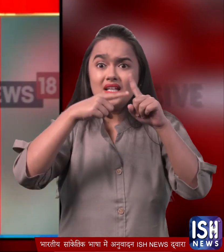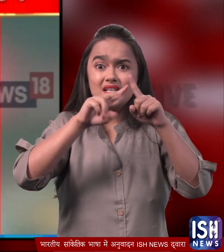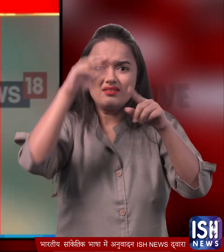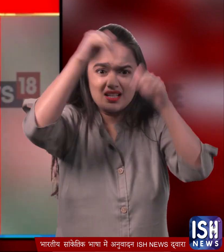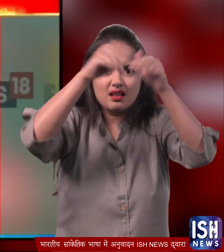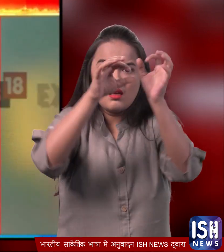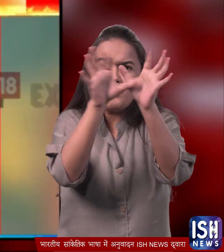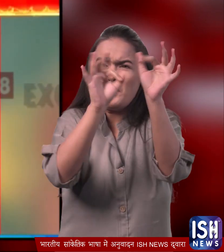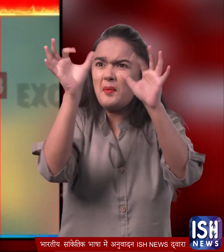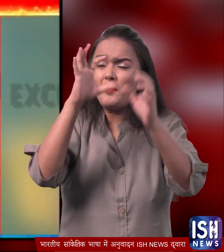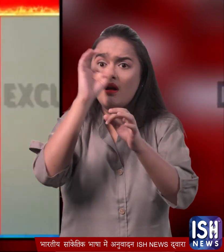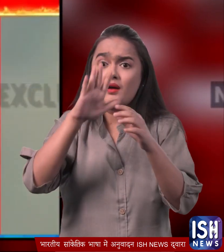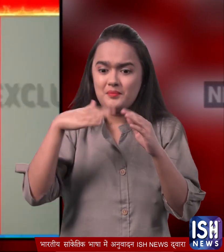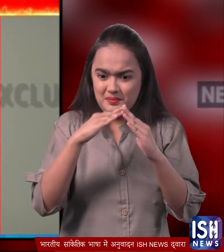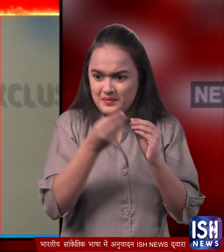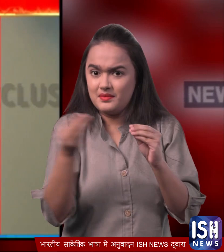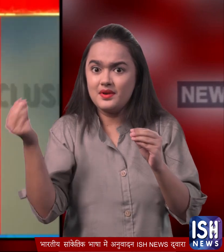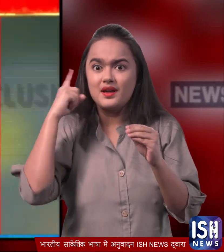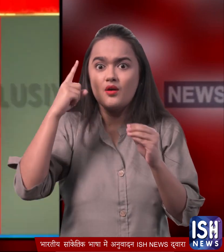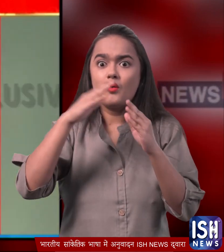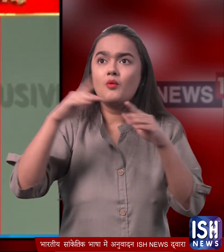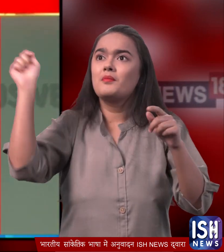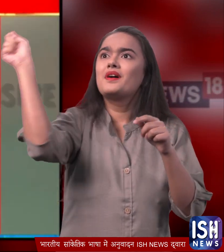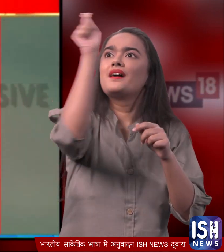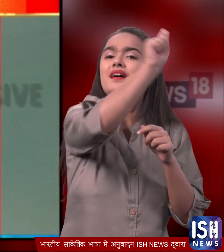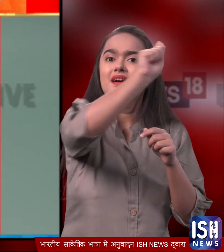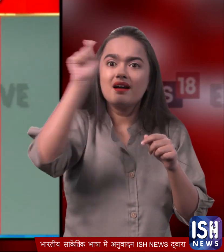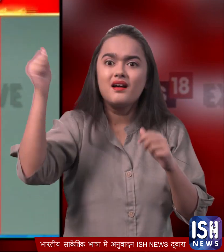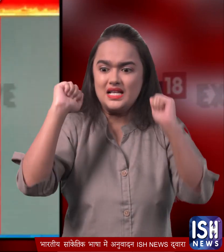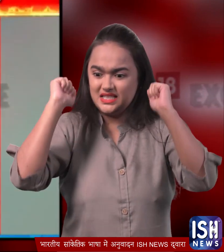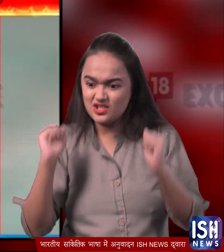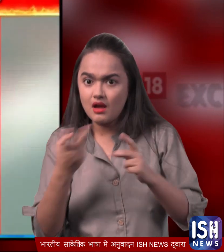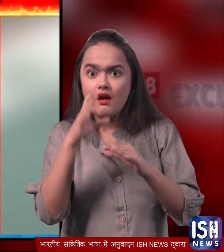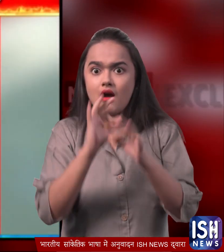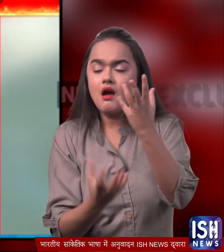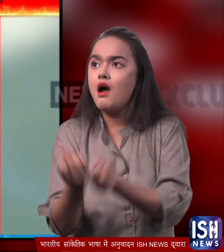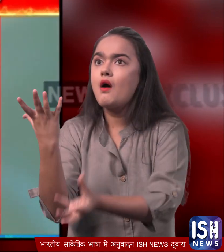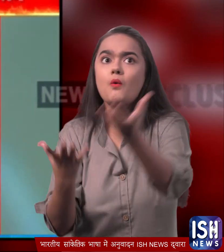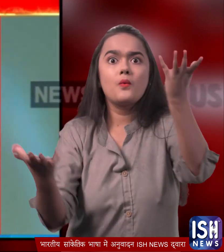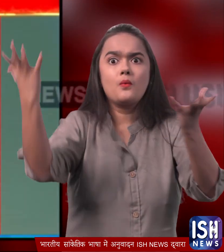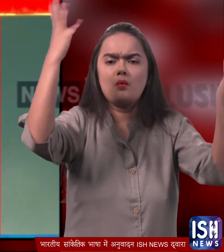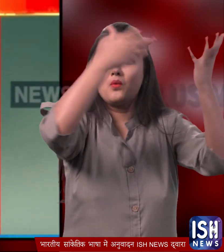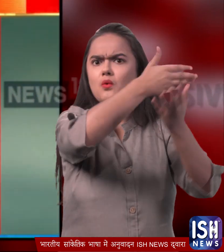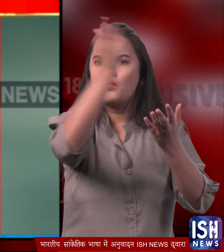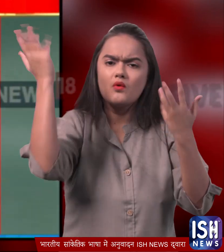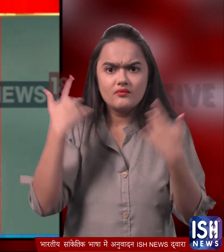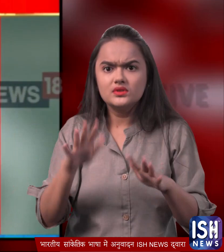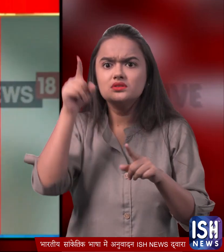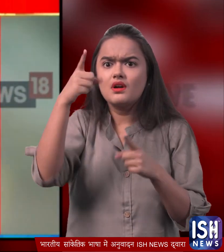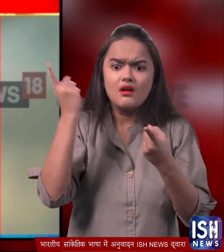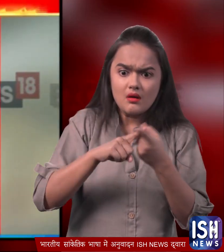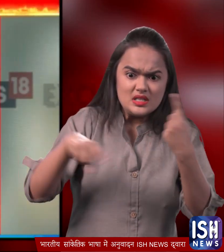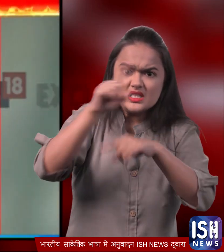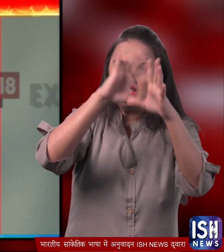टीवी के कई पुर्जे तो उससे अलग ही हो गए। साथ ही आग की लपटों ने घर में टंगे पर्दों, चारपाई और कुछ दूसरे सामान को भी अपनी जद में ले लिया, जो